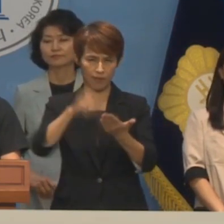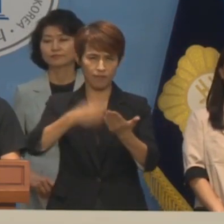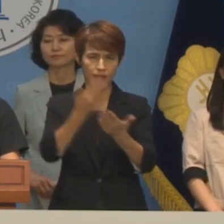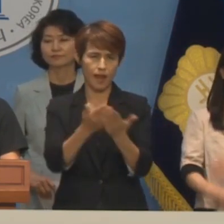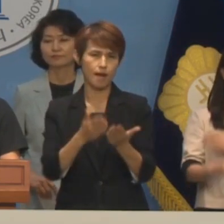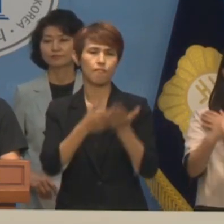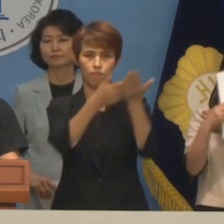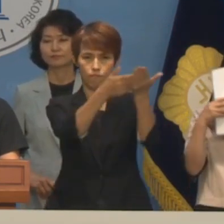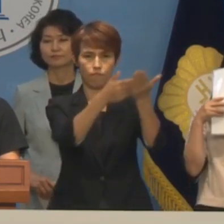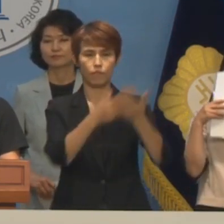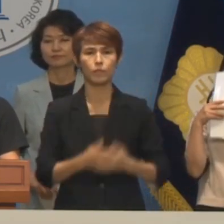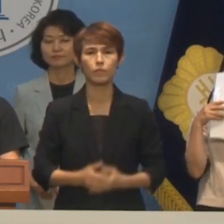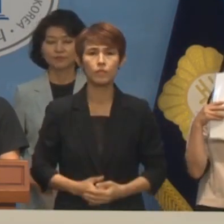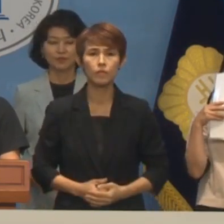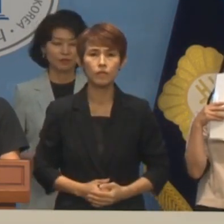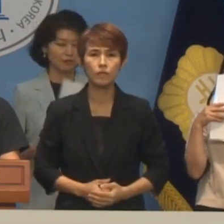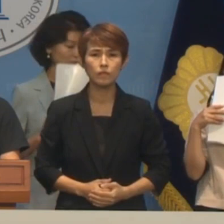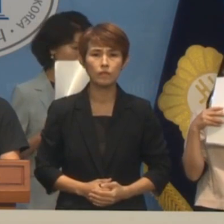촉구한다.